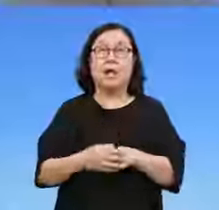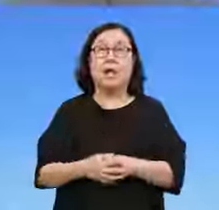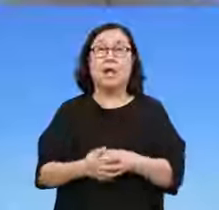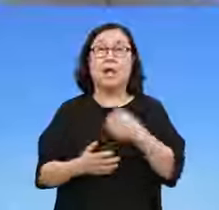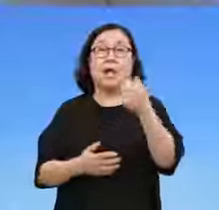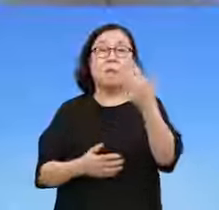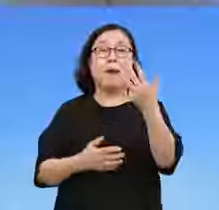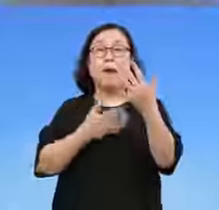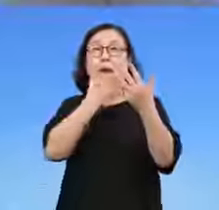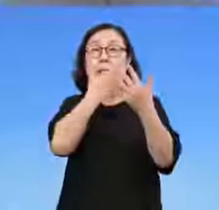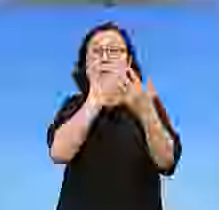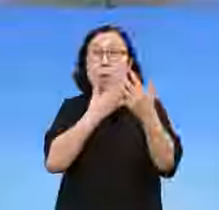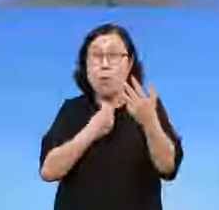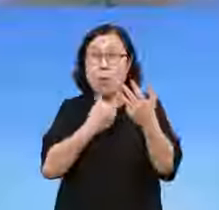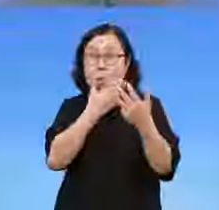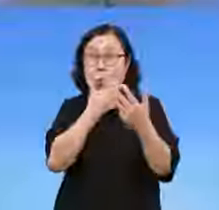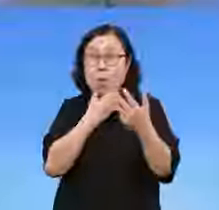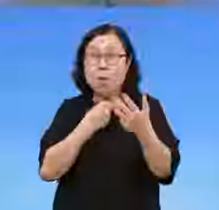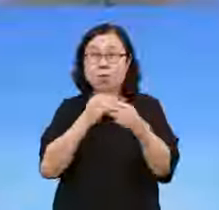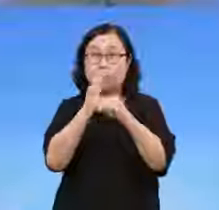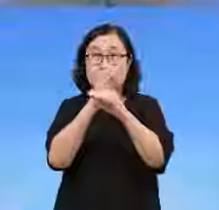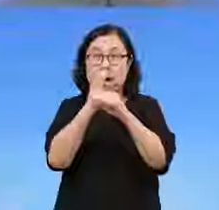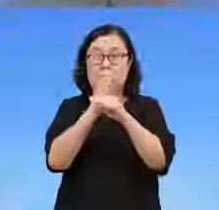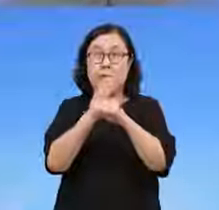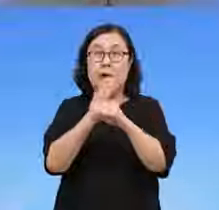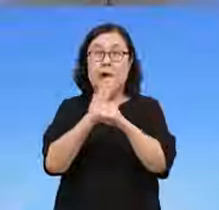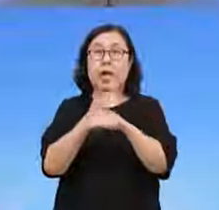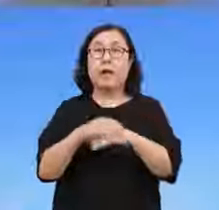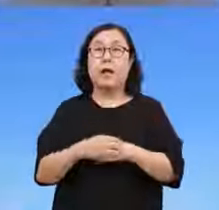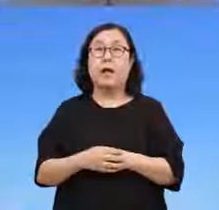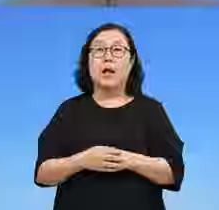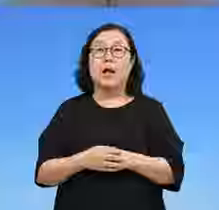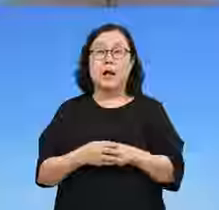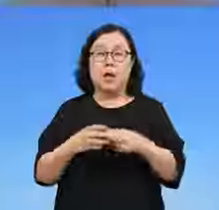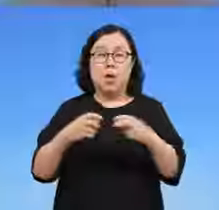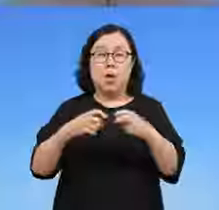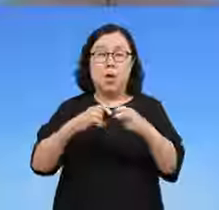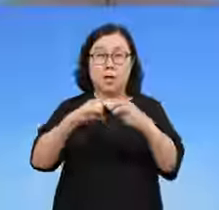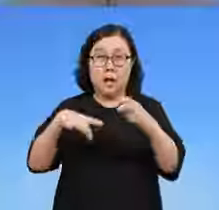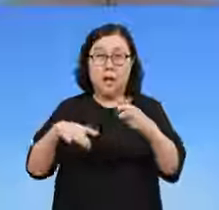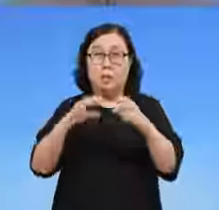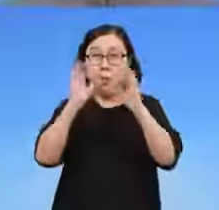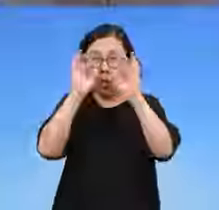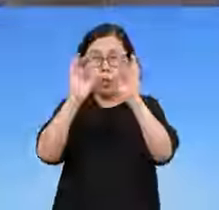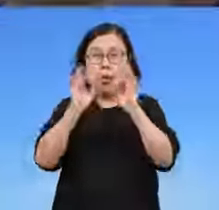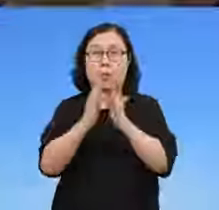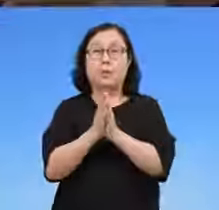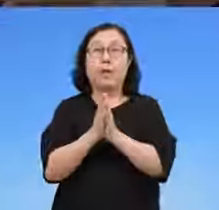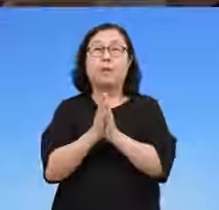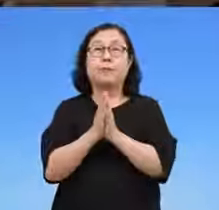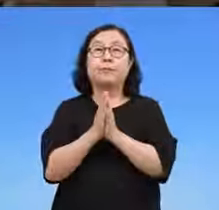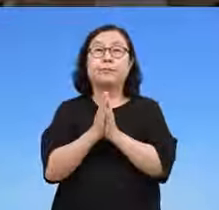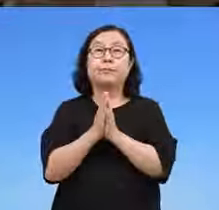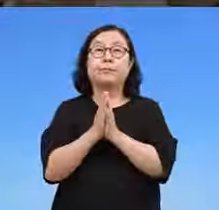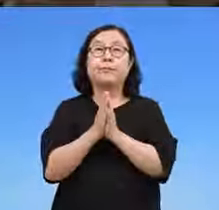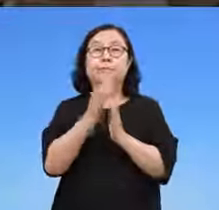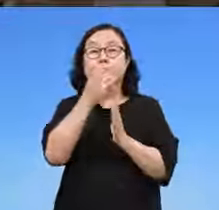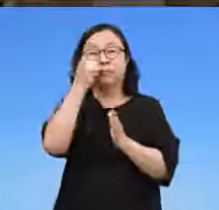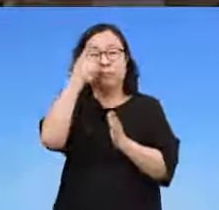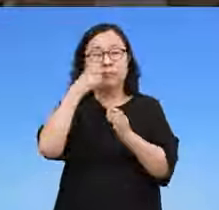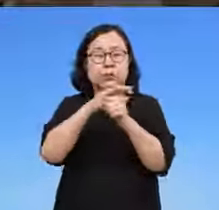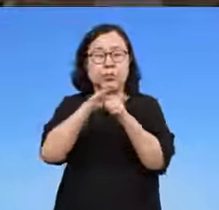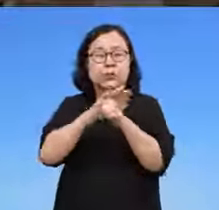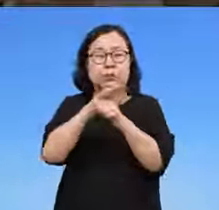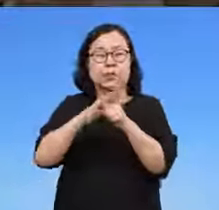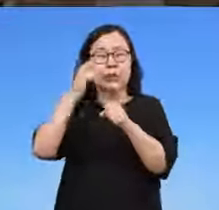오죽하면은 그 팔복이라고 예수님이 정하신 8가지 복 중에 마태복음 5장 7절이 있습니다. 긍휼히 여기는